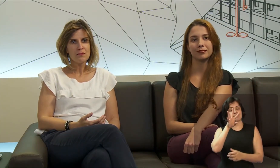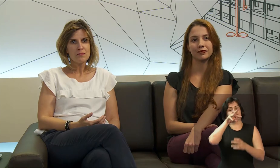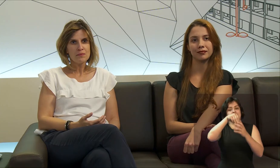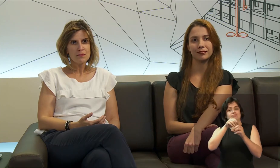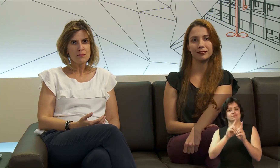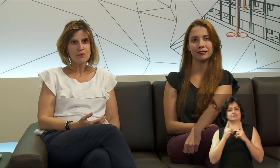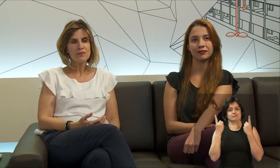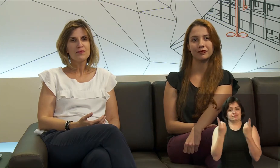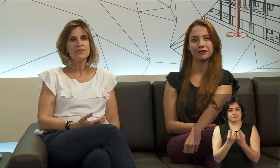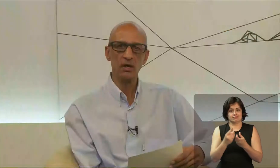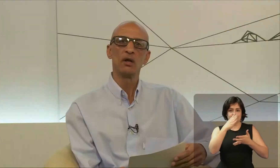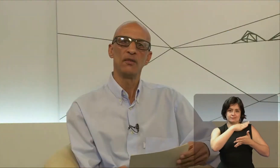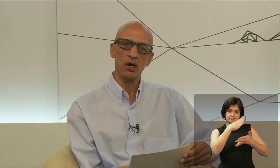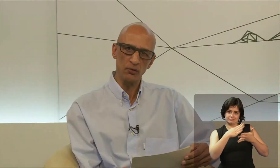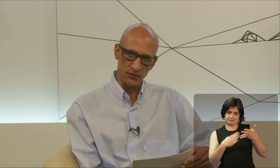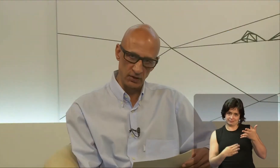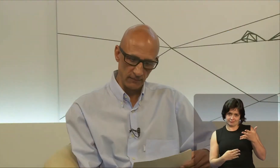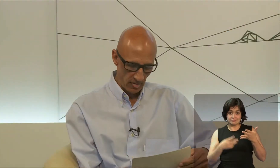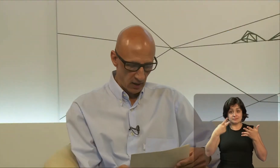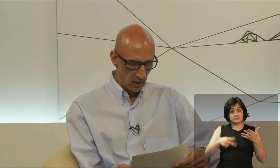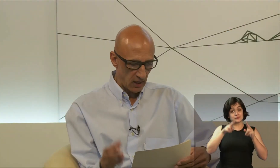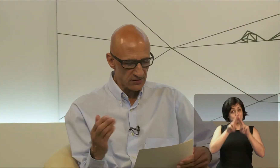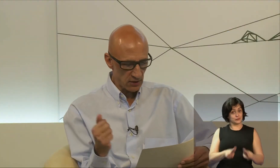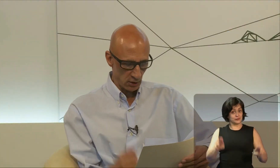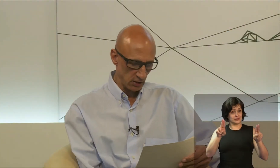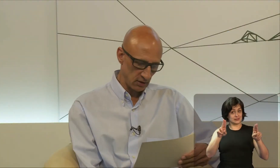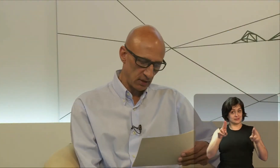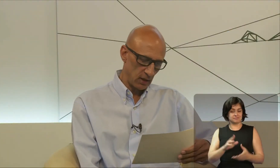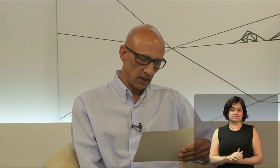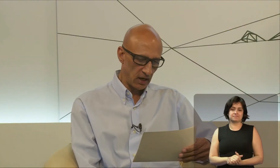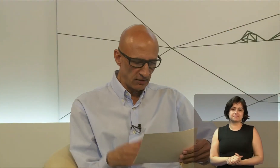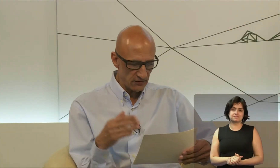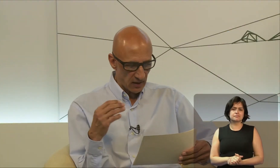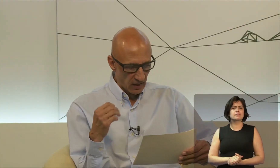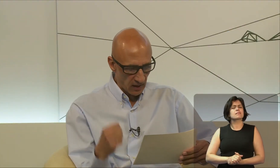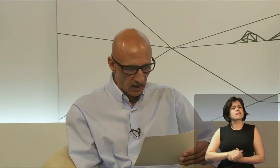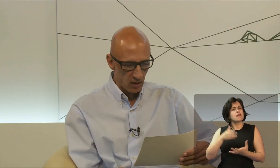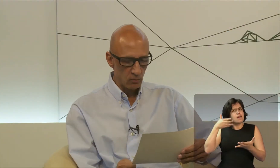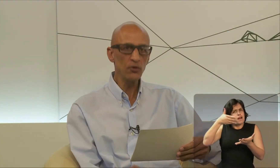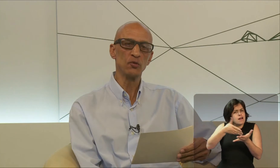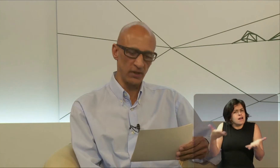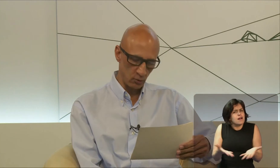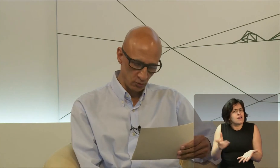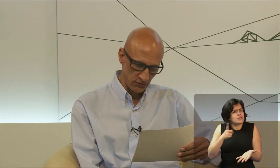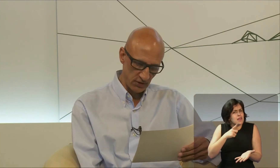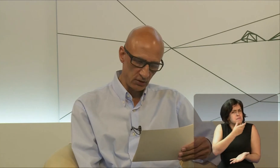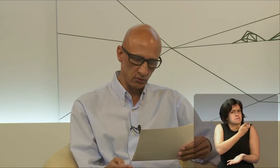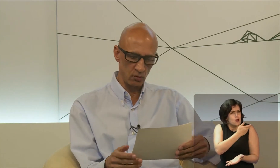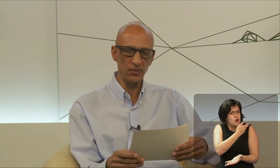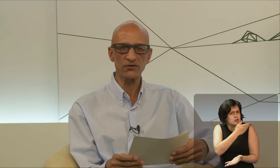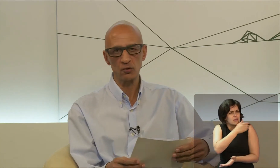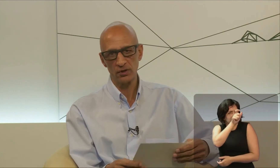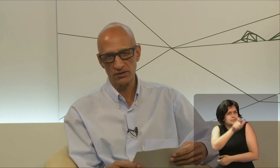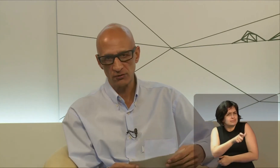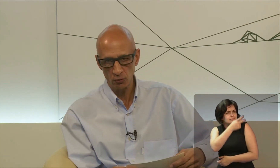Brasileira de Sinais, da UFSC. A seguir, ainda há muito preconceito com pessoas